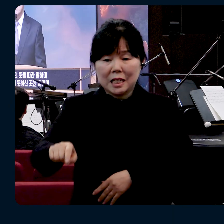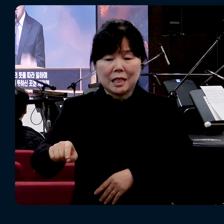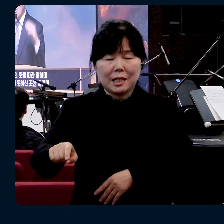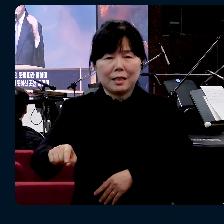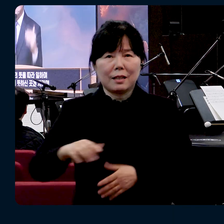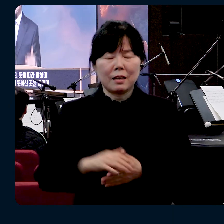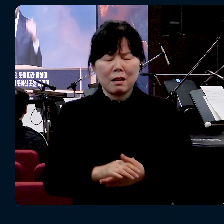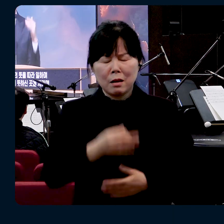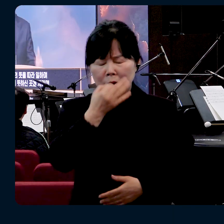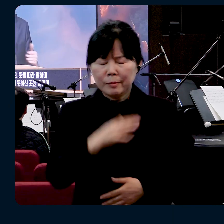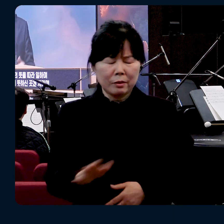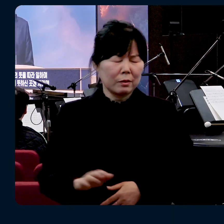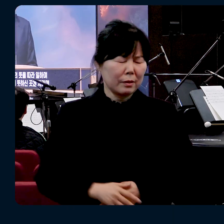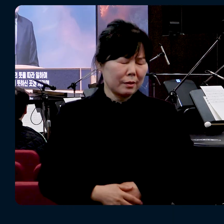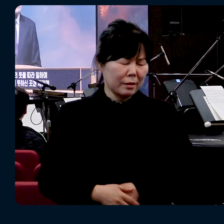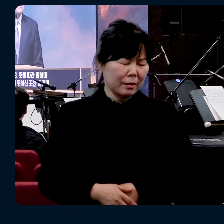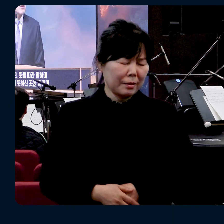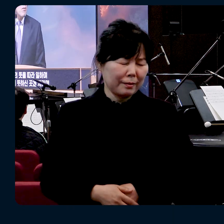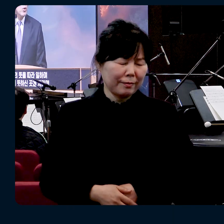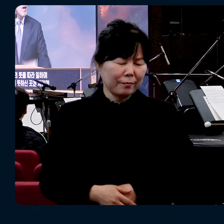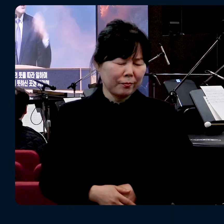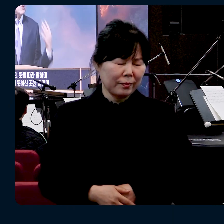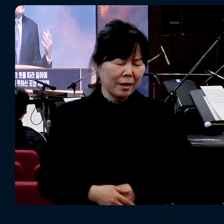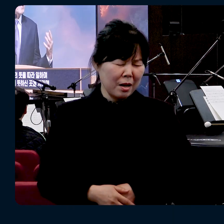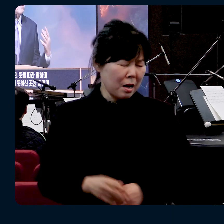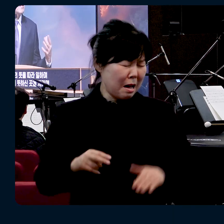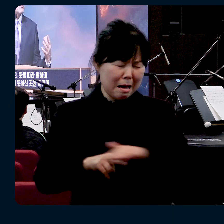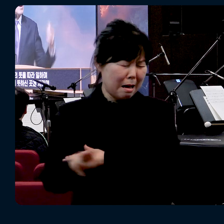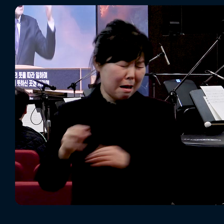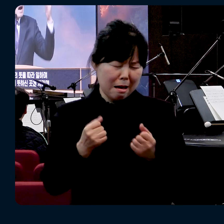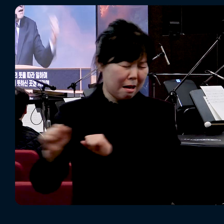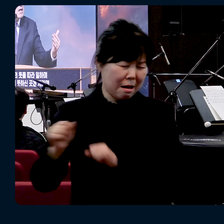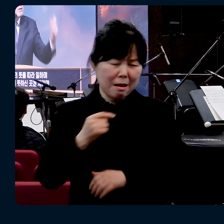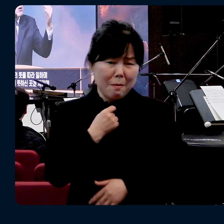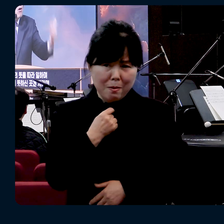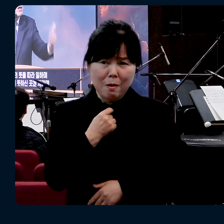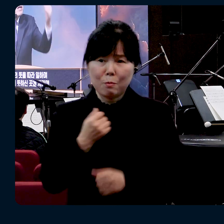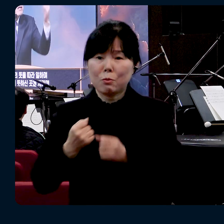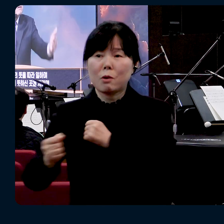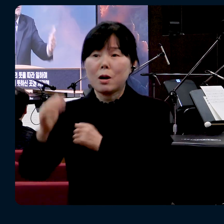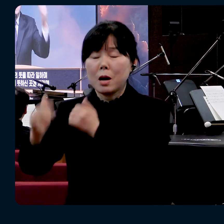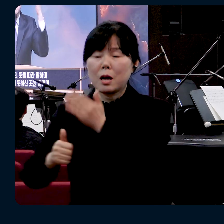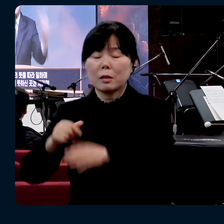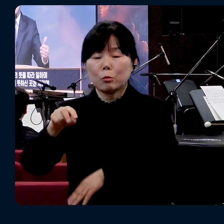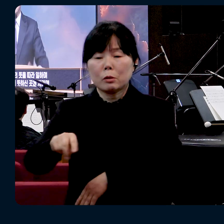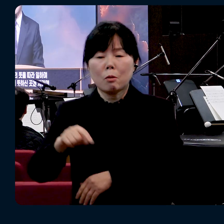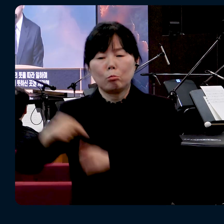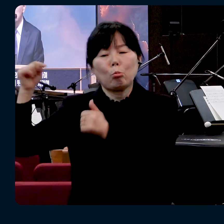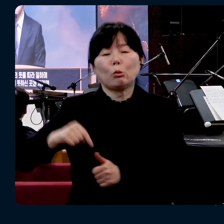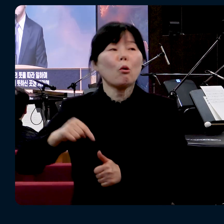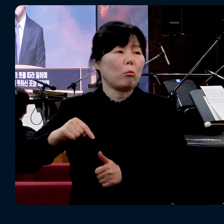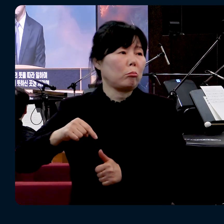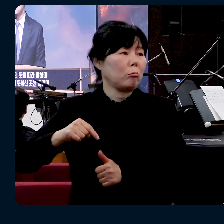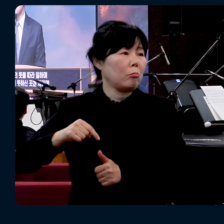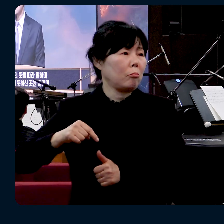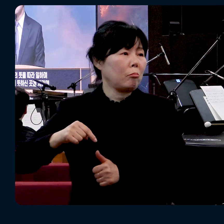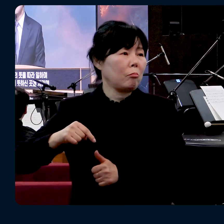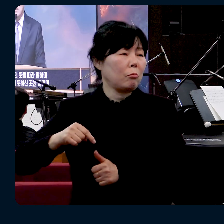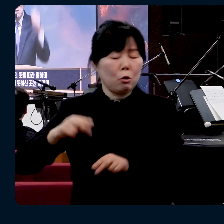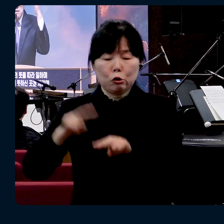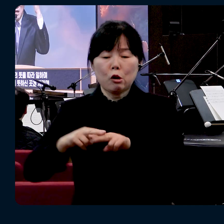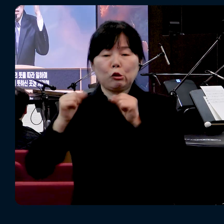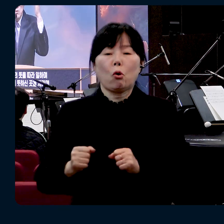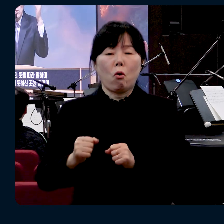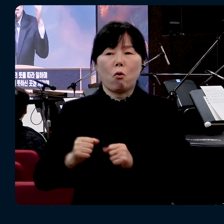그 자리가 정말 너무 힘들고 어렵고 정말 도망치고 싶은 자리를 할지라도 하나님이 거기에 있으라고 하신 자리라고